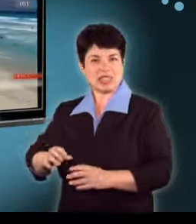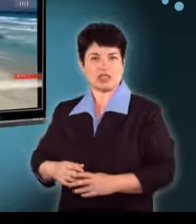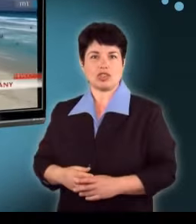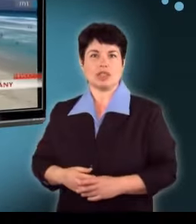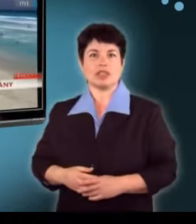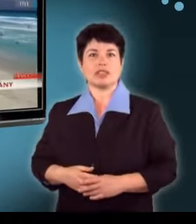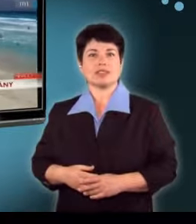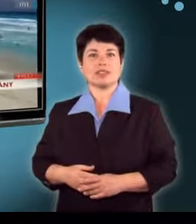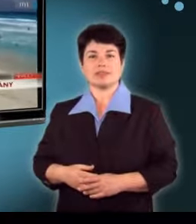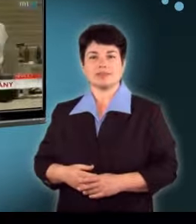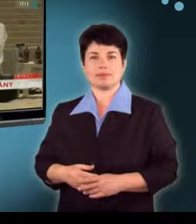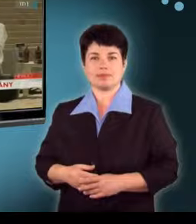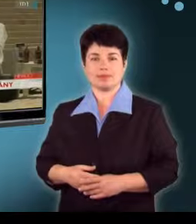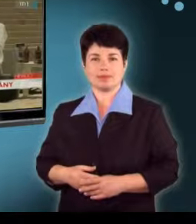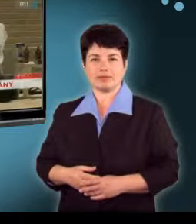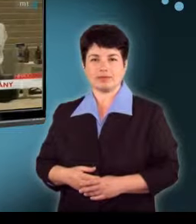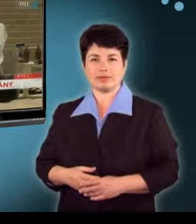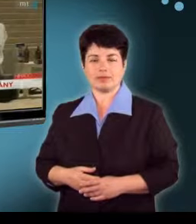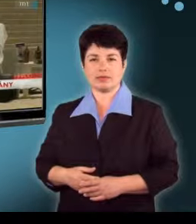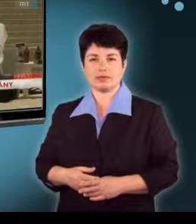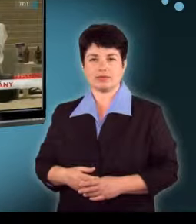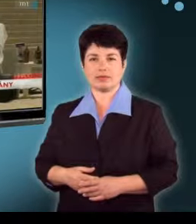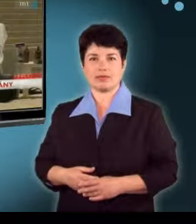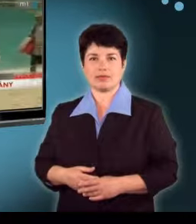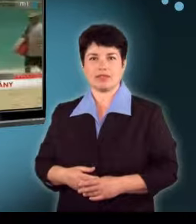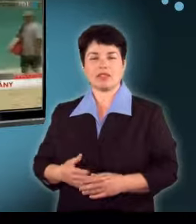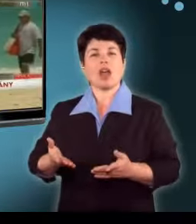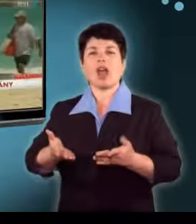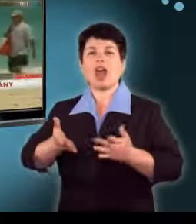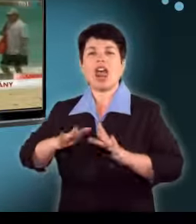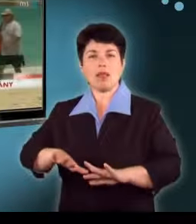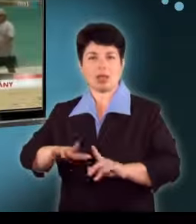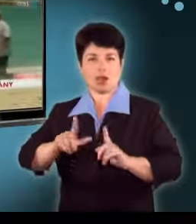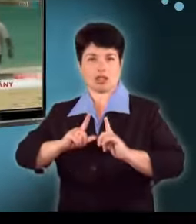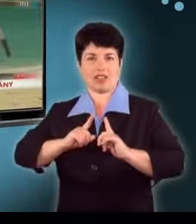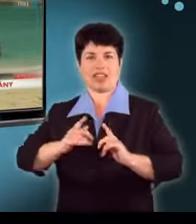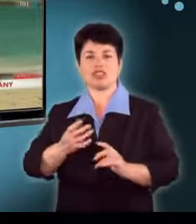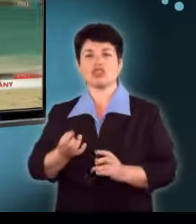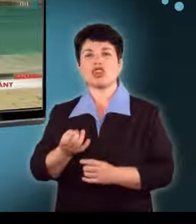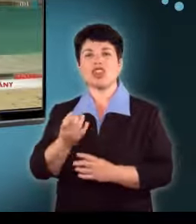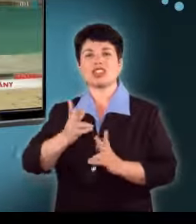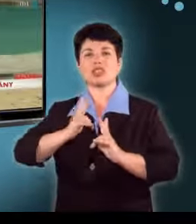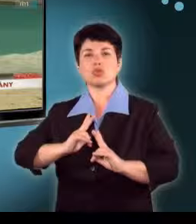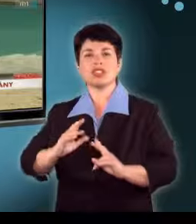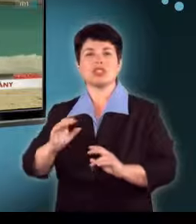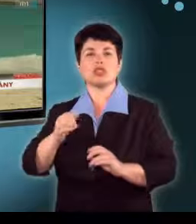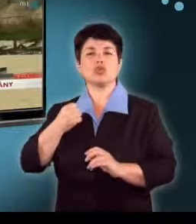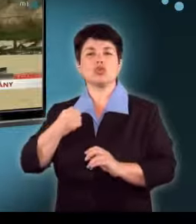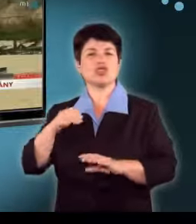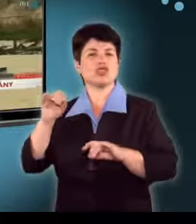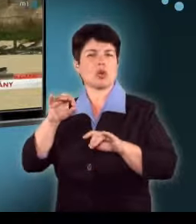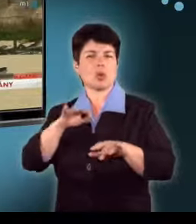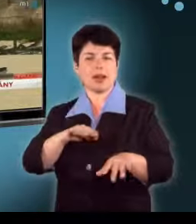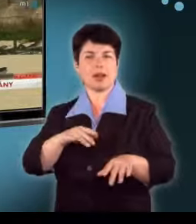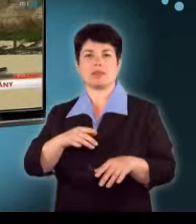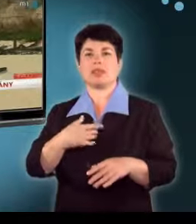Elmaradt a várt tavaszi szüneti turistaroham Cancúnban. A Yucatán félsziget távol van Mexikóvárostól, mégis tömegével mondják